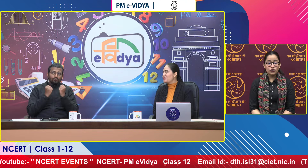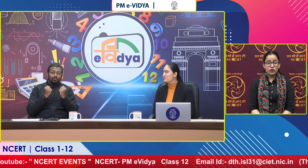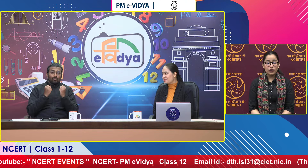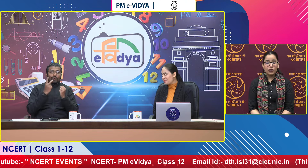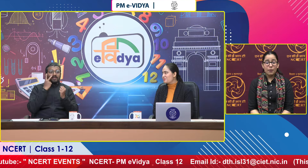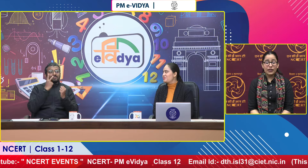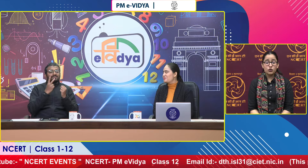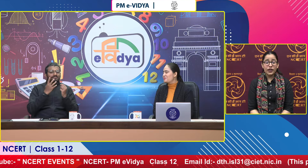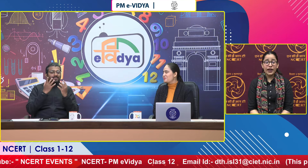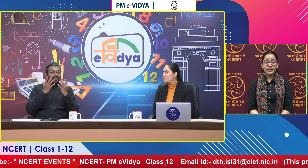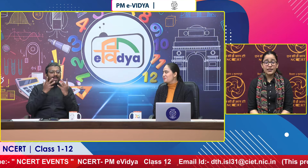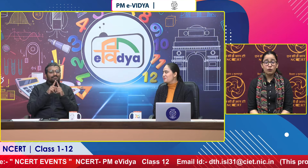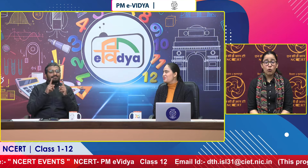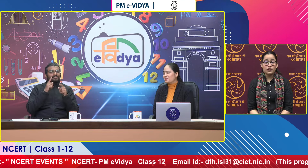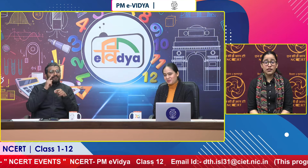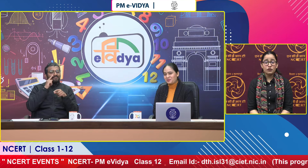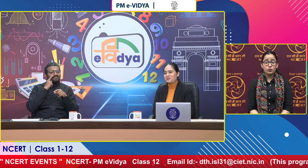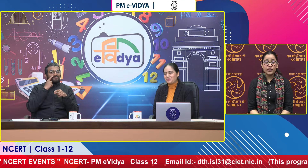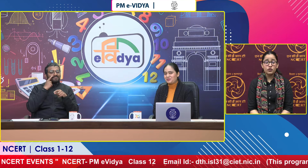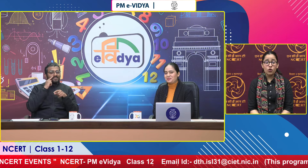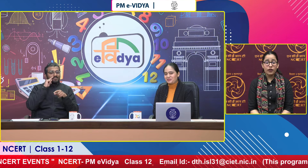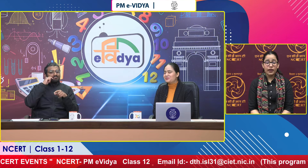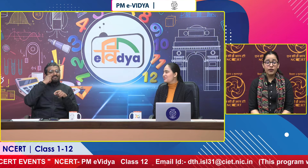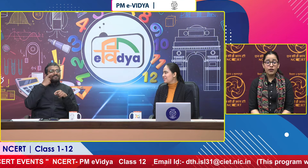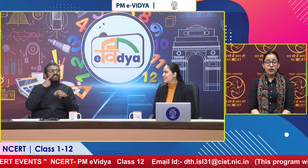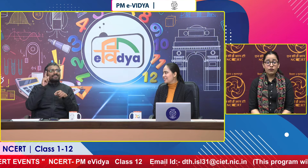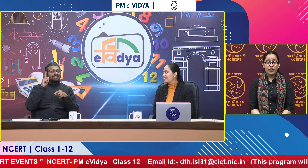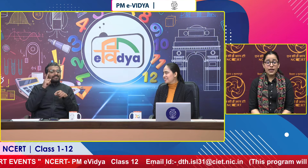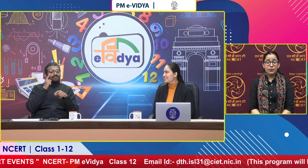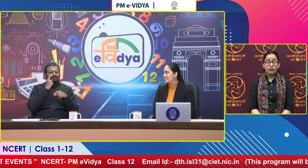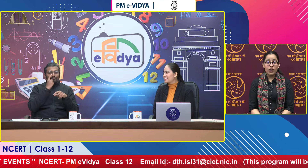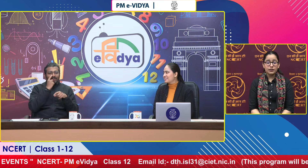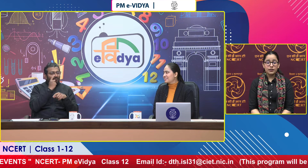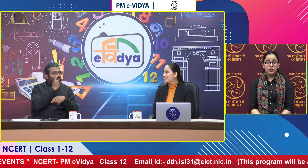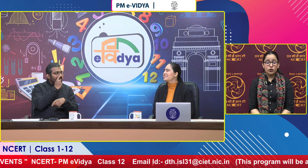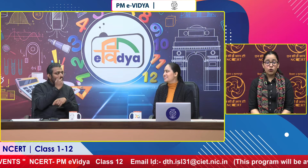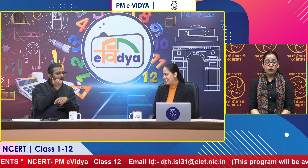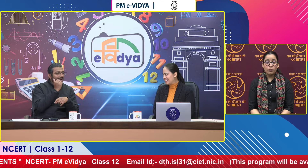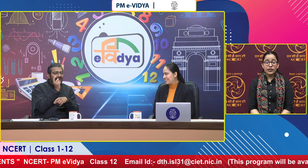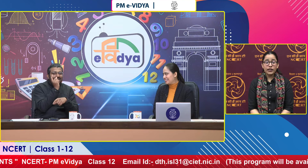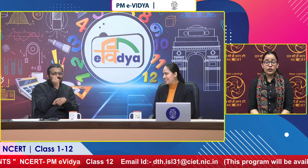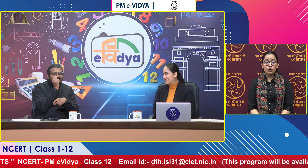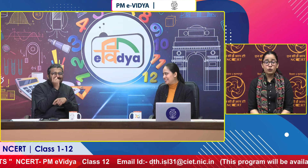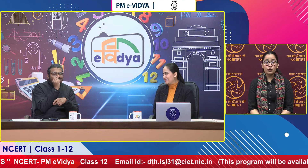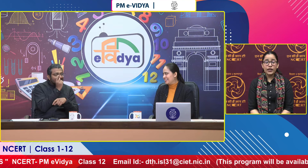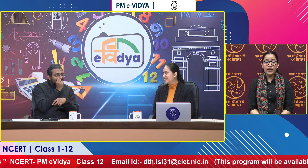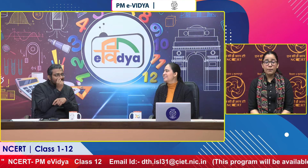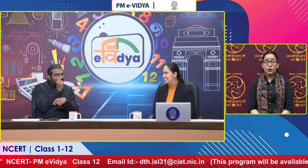लैंग्वेज हमारी जो है ISL वो बहुत ज़्यादा विजुअली स्ट्रॉन्ग है। फॉर एग्जांपल फादर, तो वुमेन के लिए जो यूज़ होता है यहाँ पे